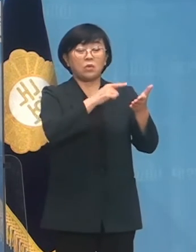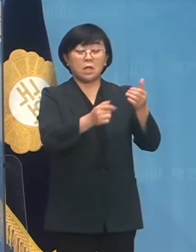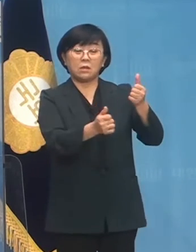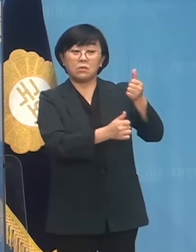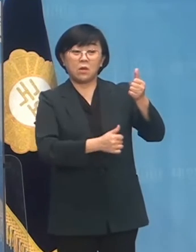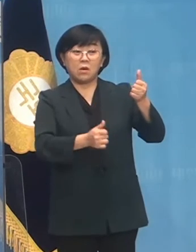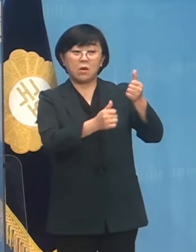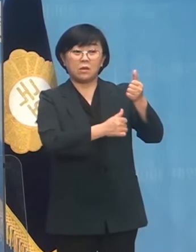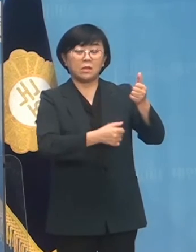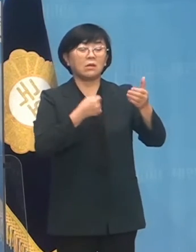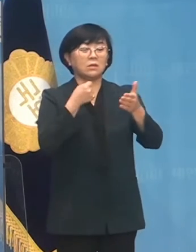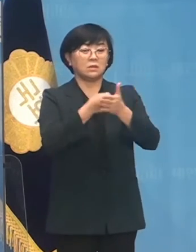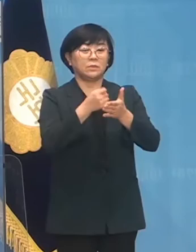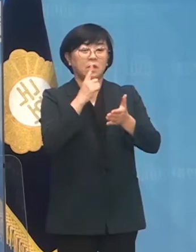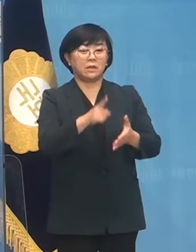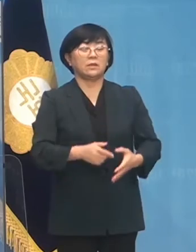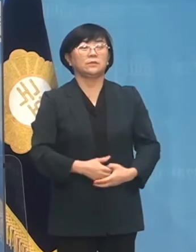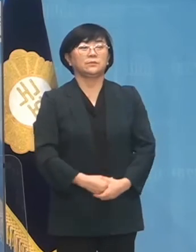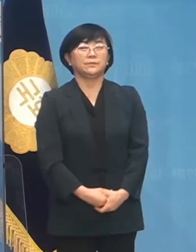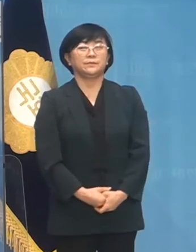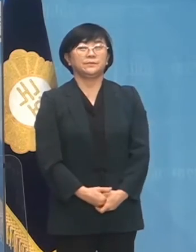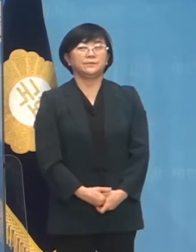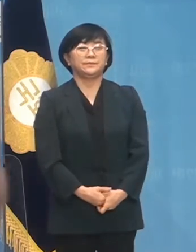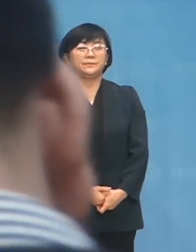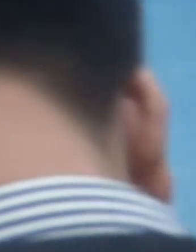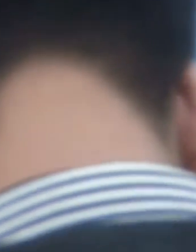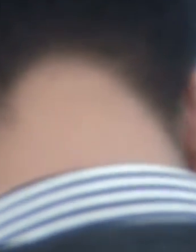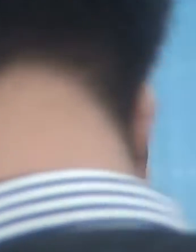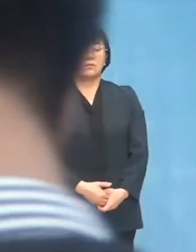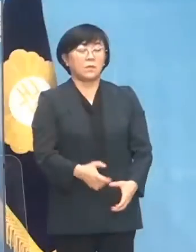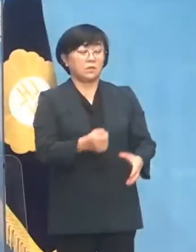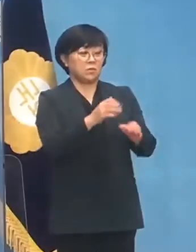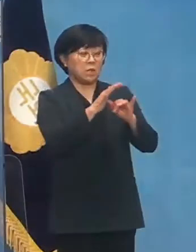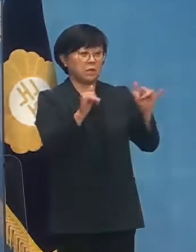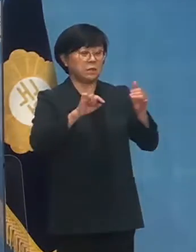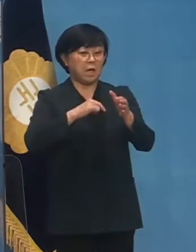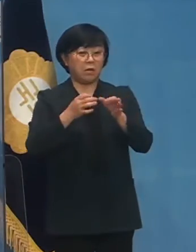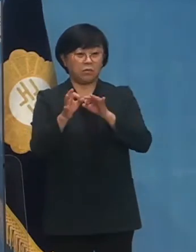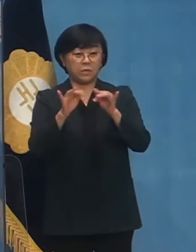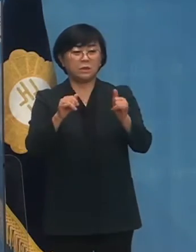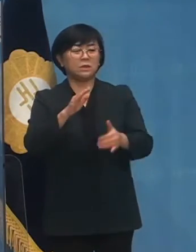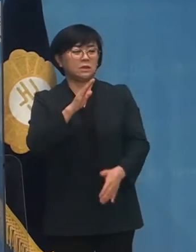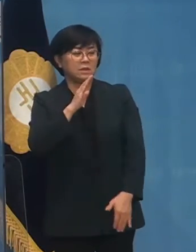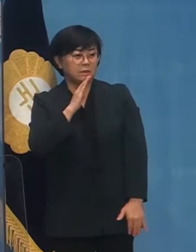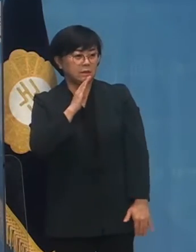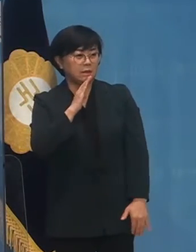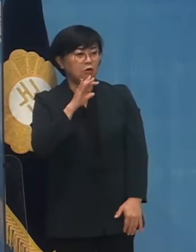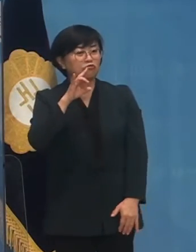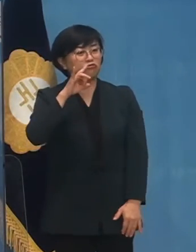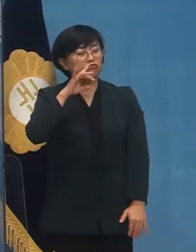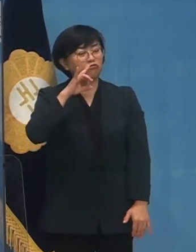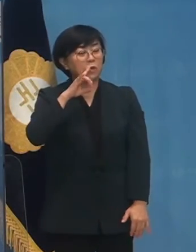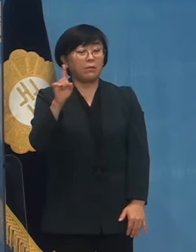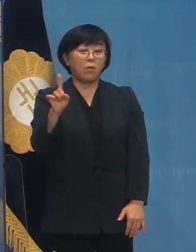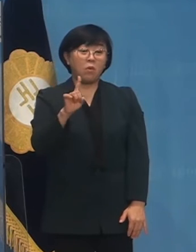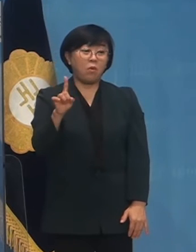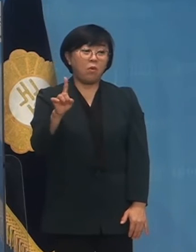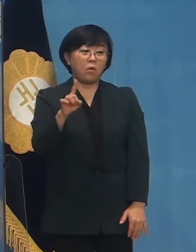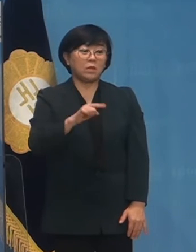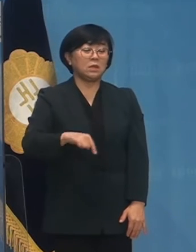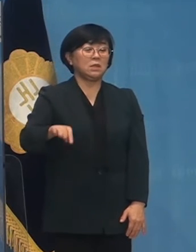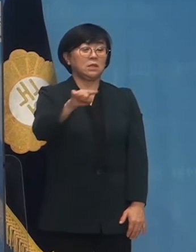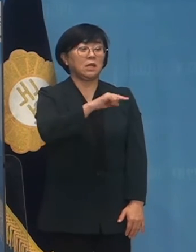손실보상위원회의 결정인 것입니다. 소상공인 자영업자들은 정말 궁금합니다.